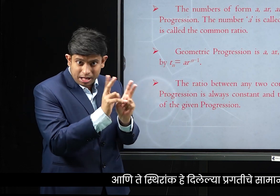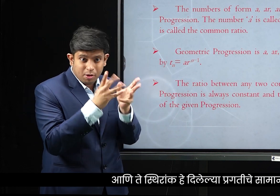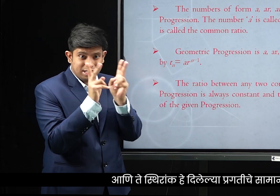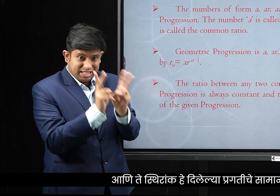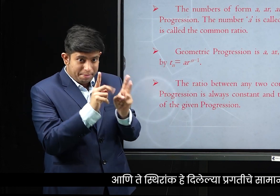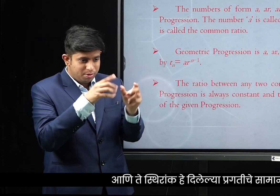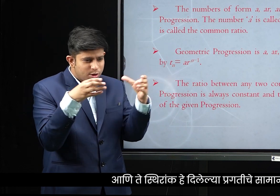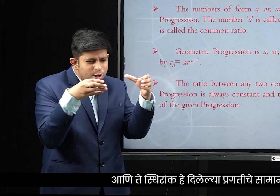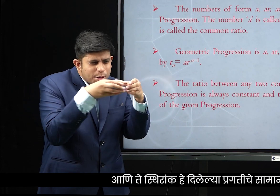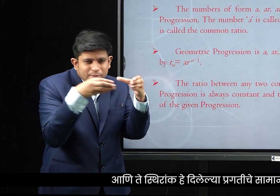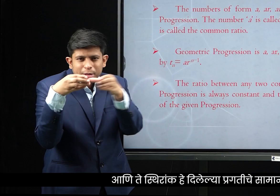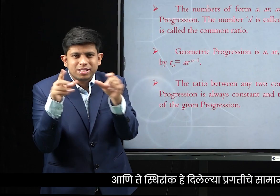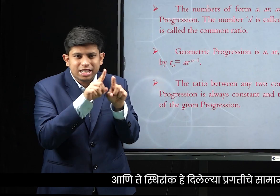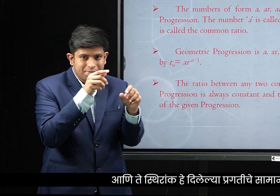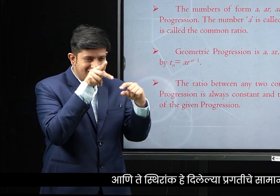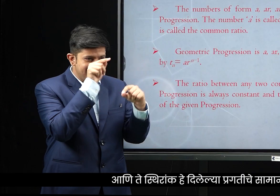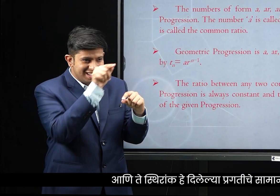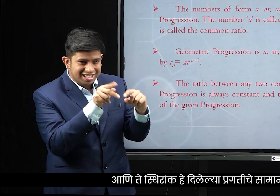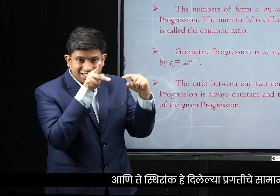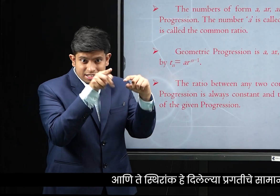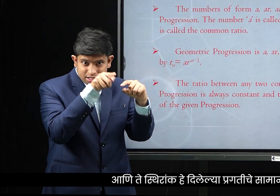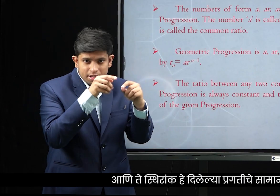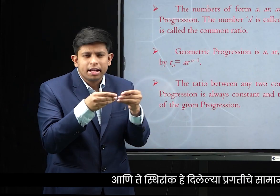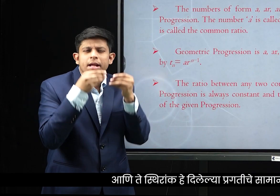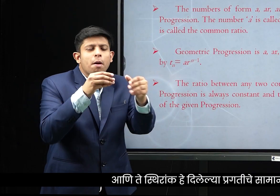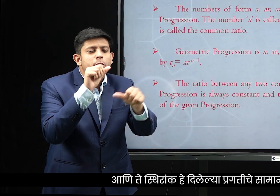स्थिरांक हे दिलेल्या प्रगतीच्या सामान्य गुणोत्तर असते.